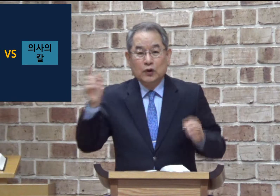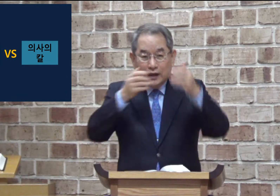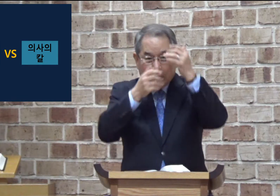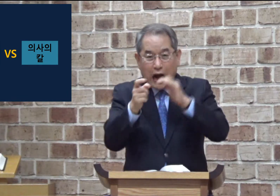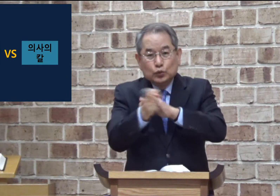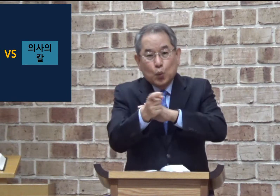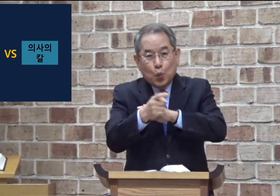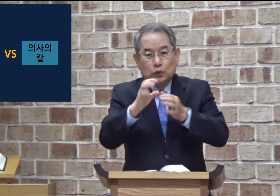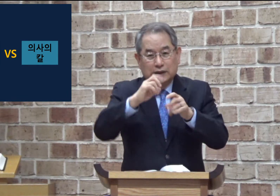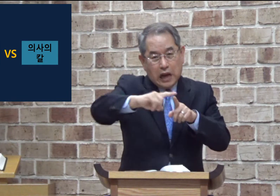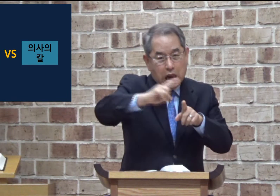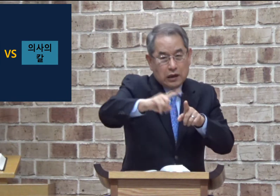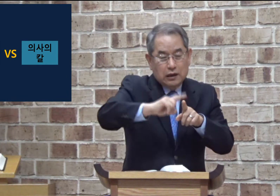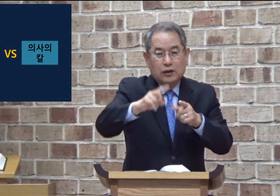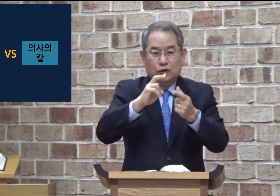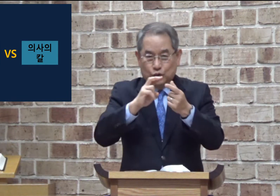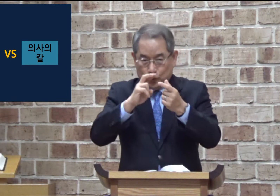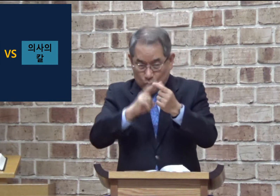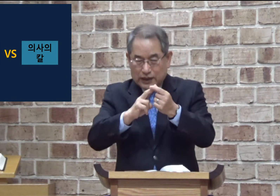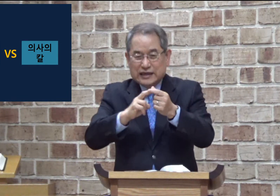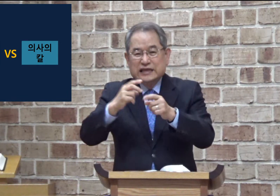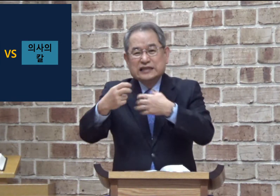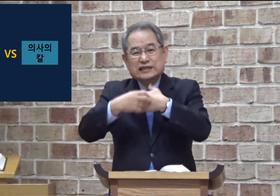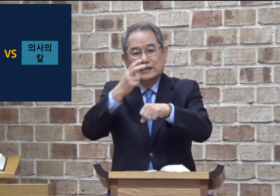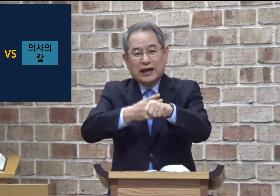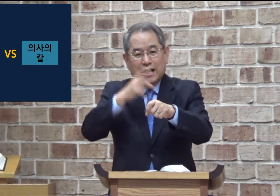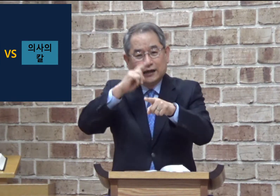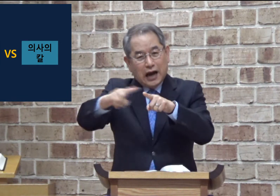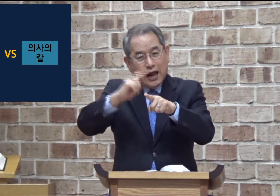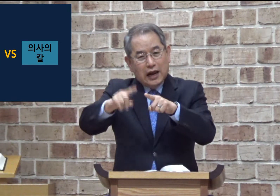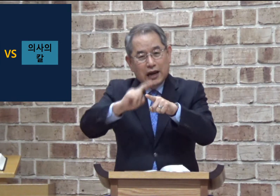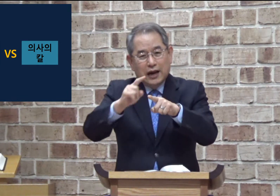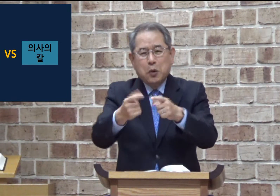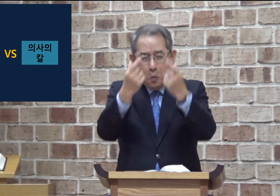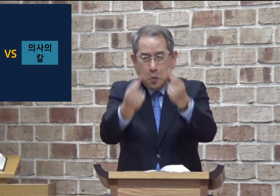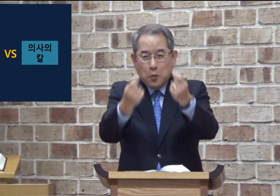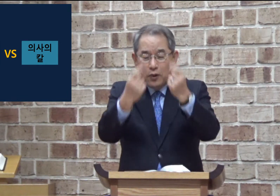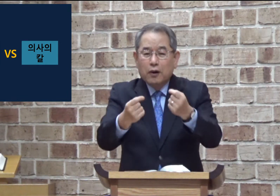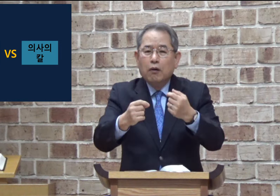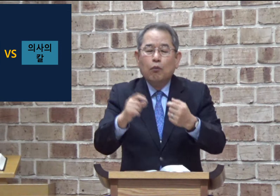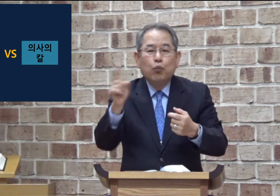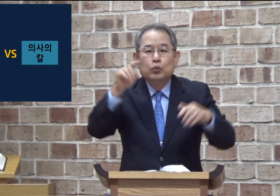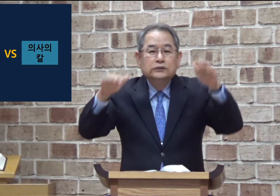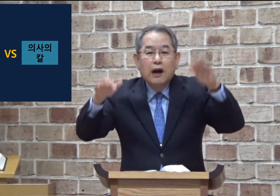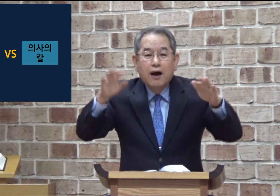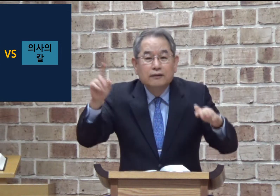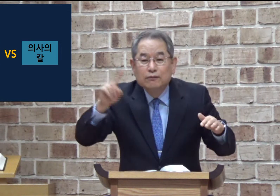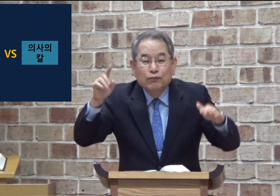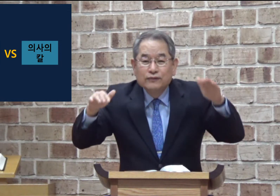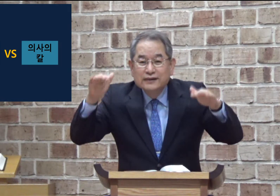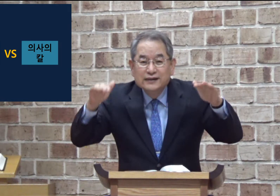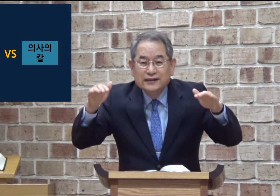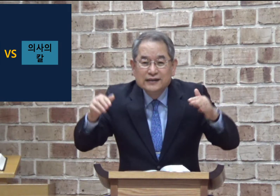있습니까? 그것을 가진 사람의 마음이 다른 것입니다. 강도는 다른 사람을 찌르고 물건을 뺏고